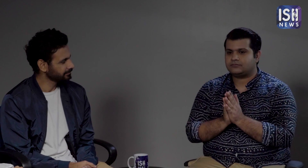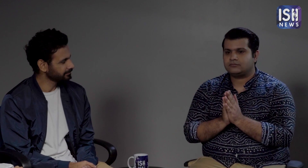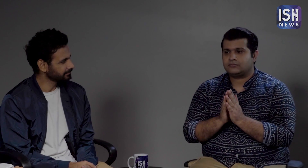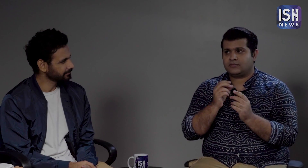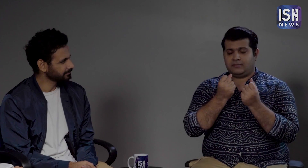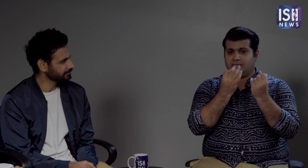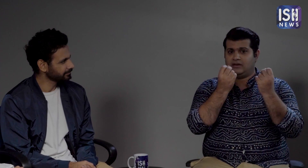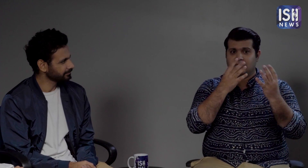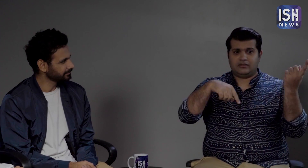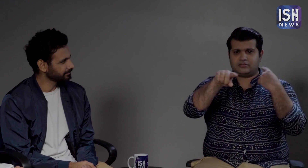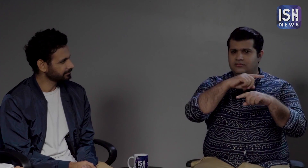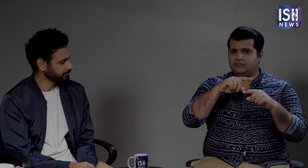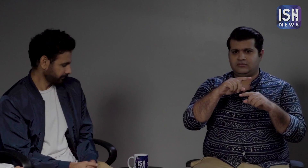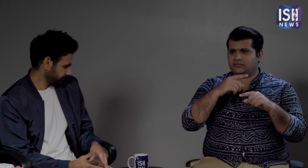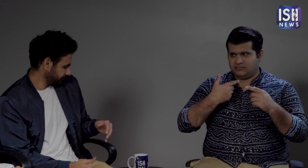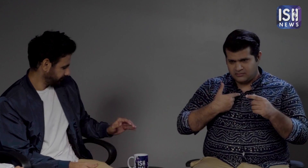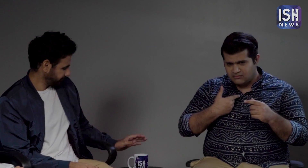अभी एक सवाल आप सभी से,